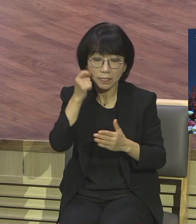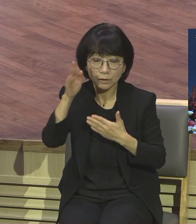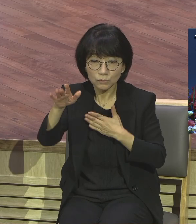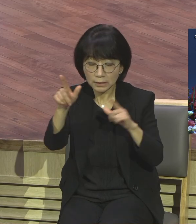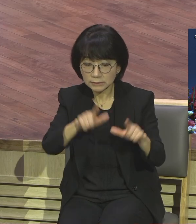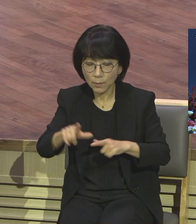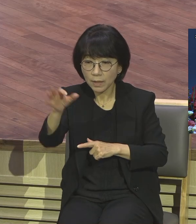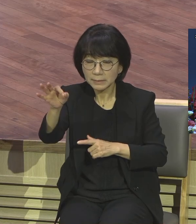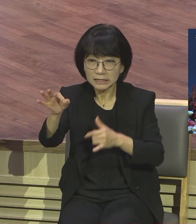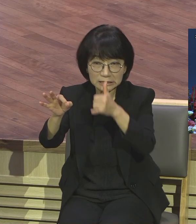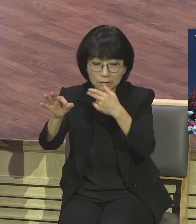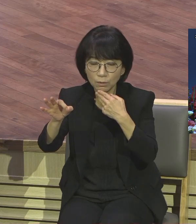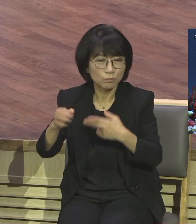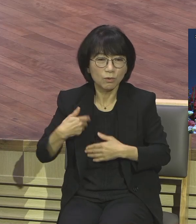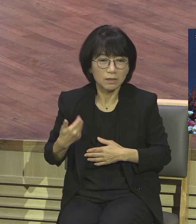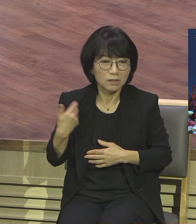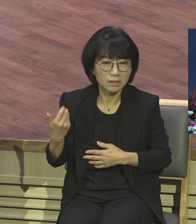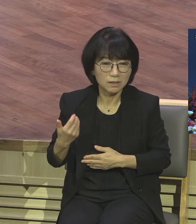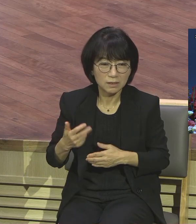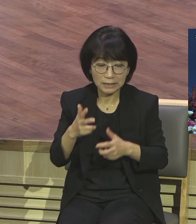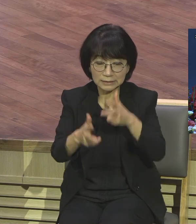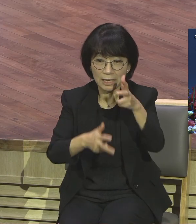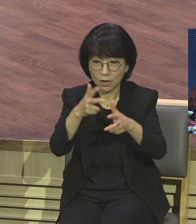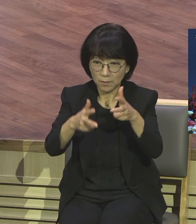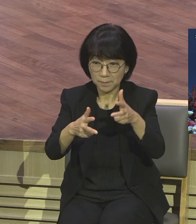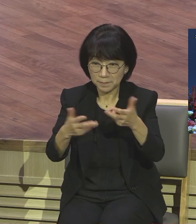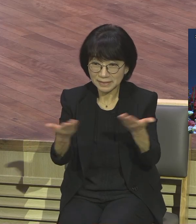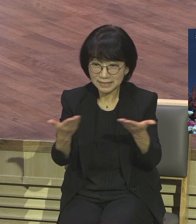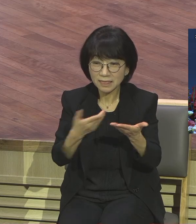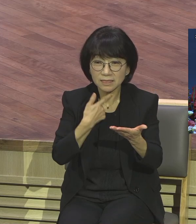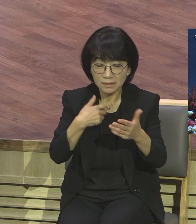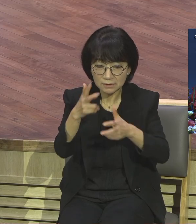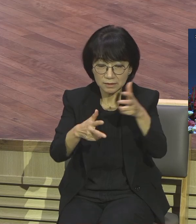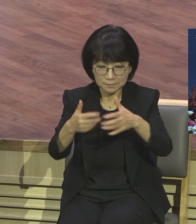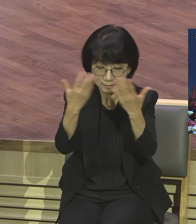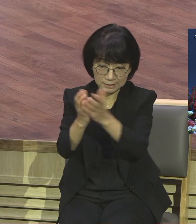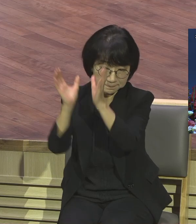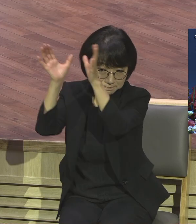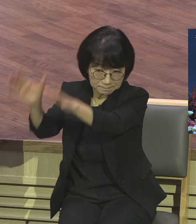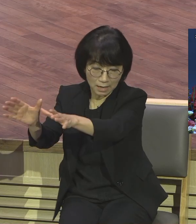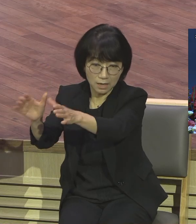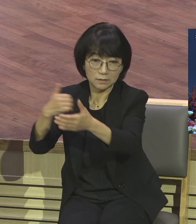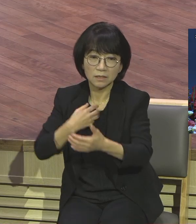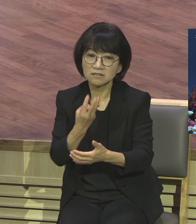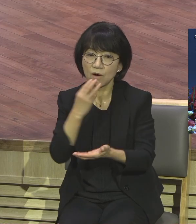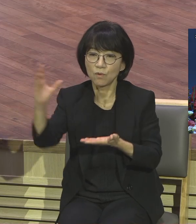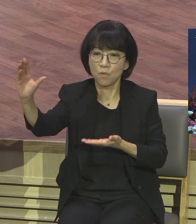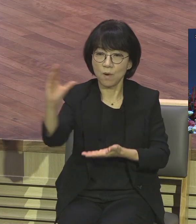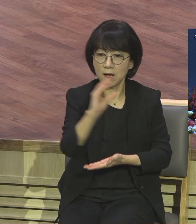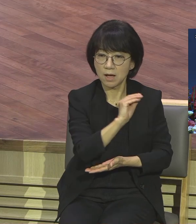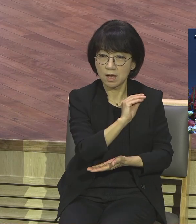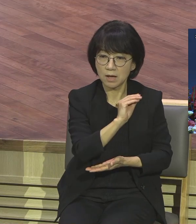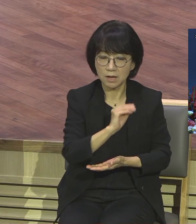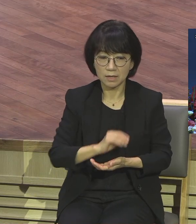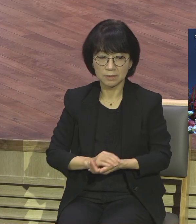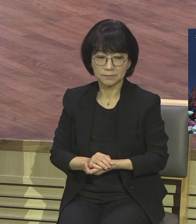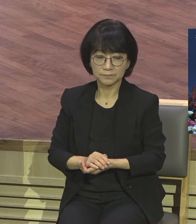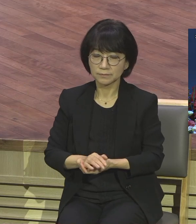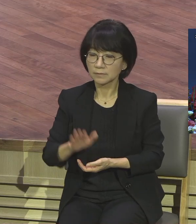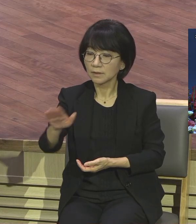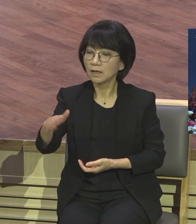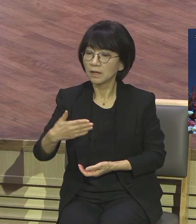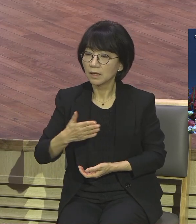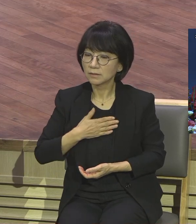내 사업체를 다 정리해 주고 나는 오는데 그럼 애정 안 하면 야 내가 가니까